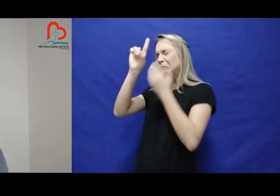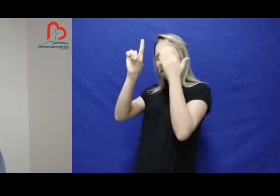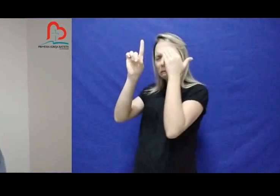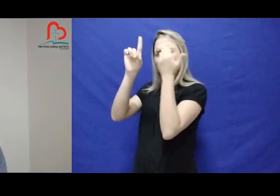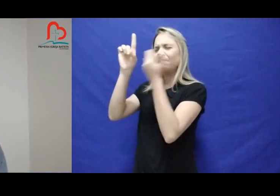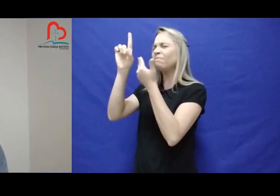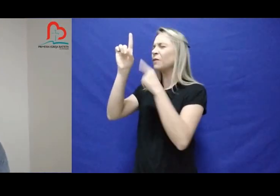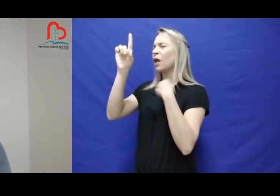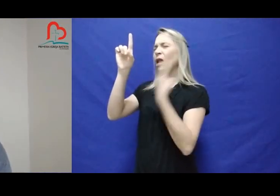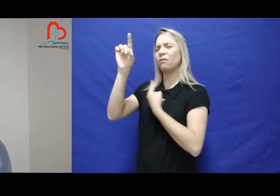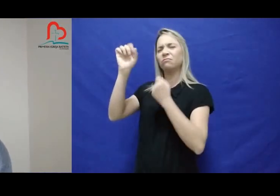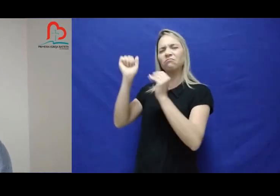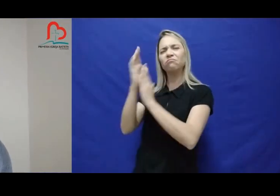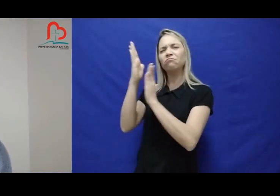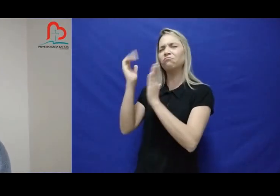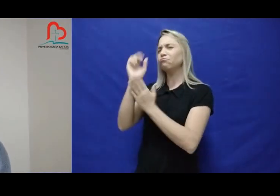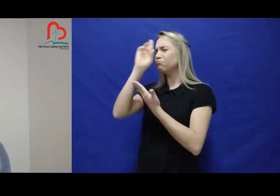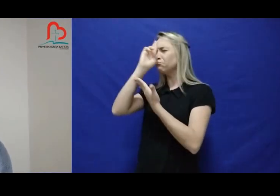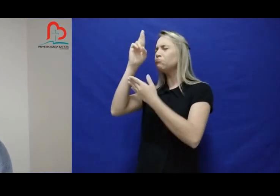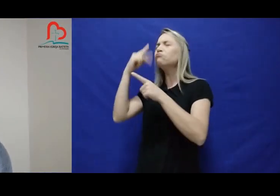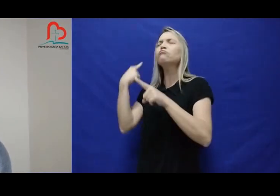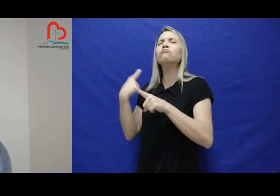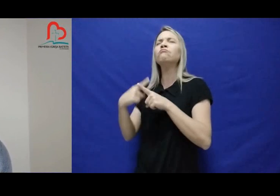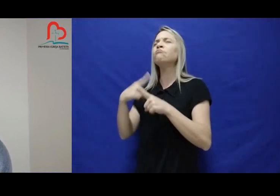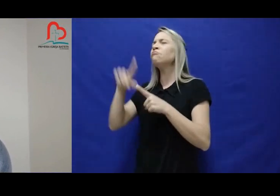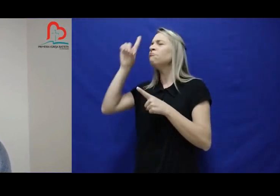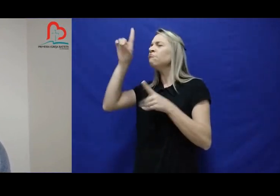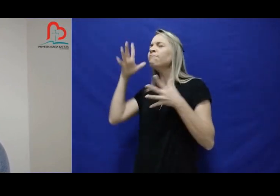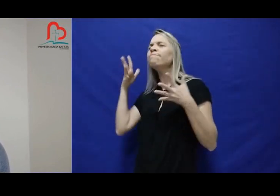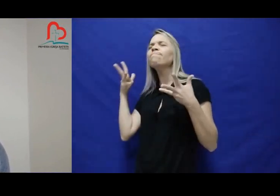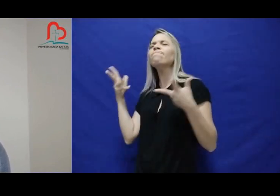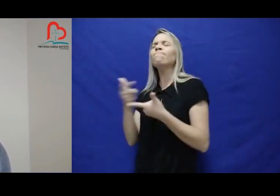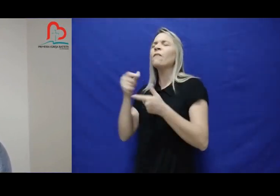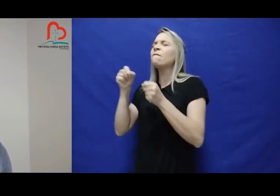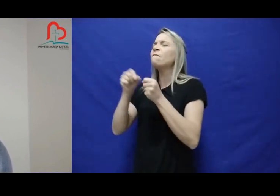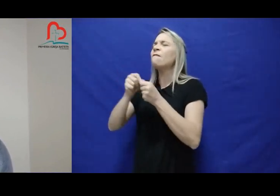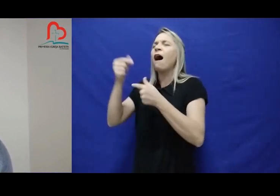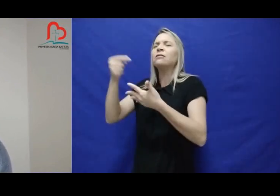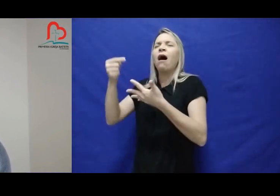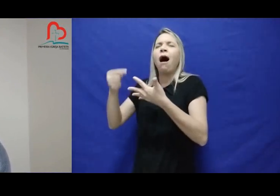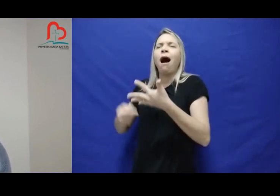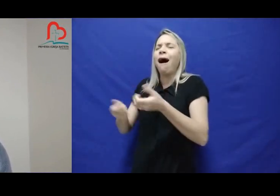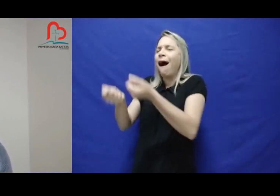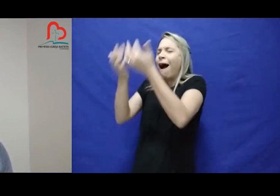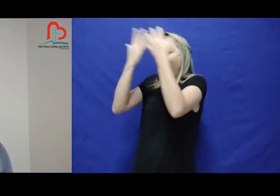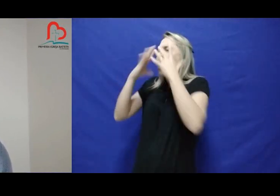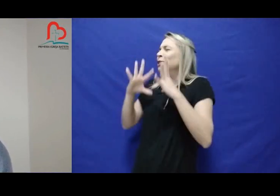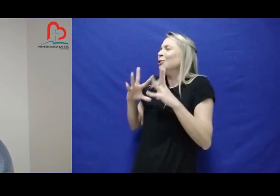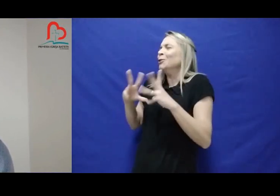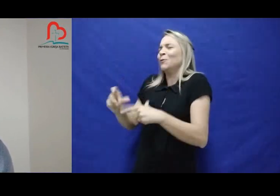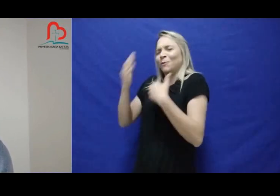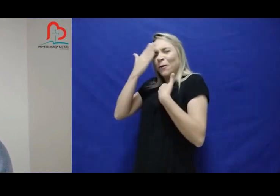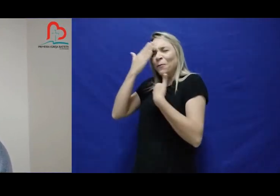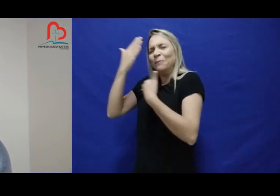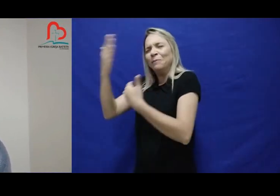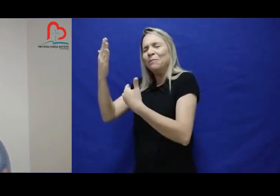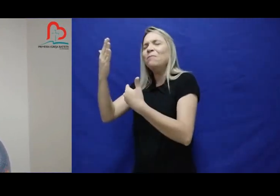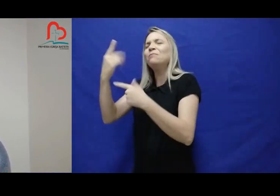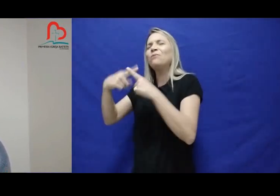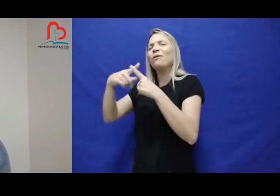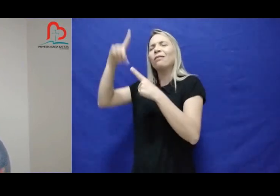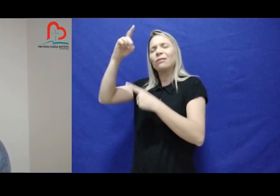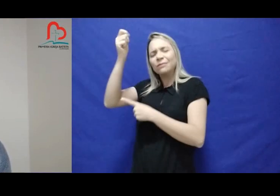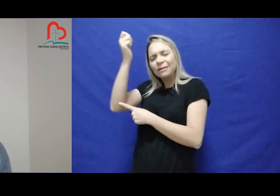orar ao Senhor. Pai, nós te agradecemos, nós te louvamos, ó Deus, por tudo que o Senhor tem feito.